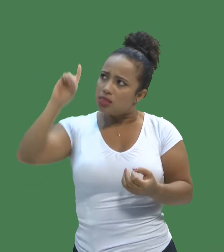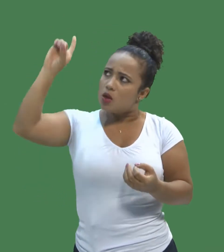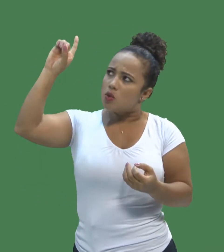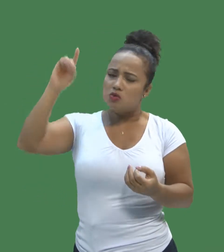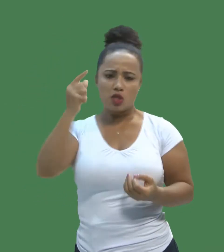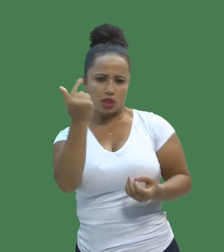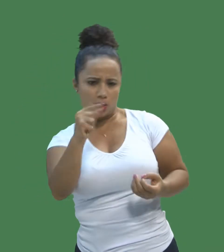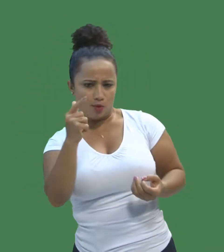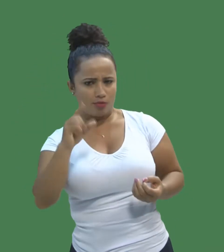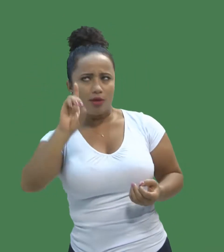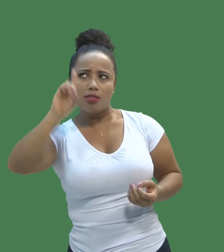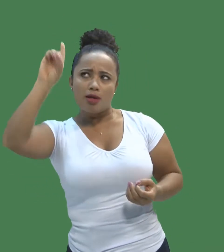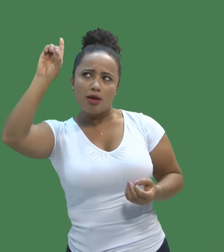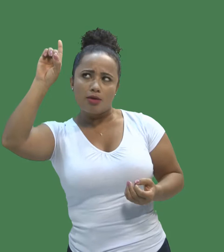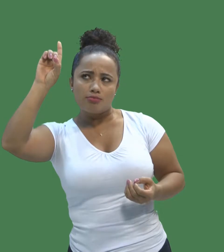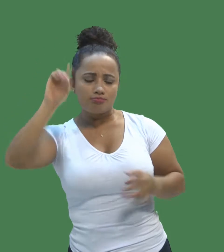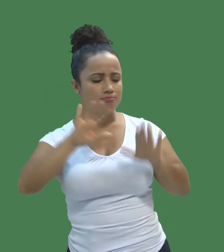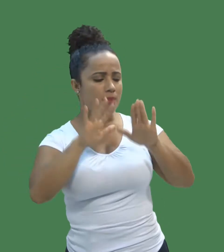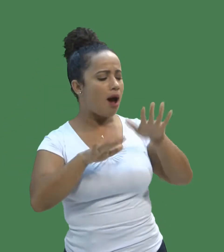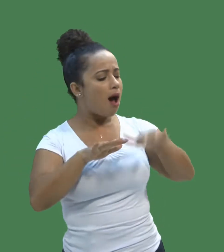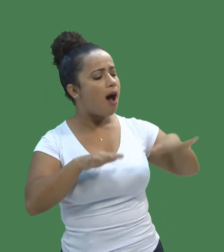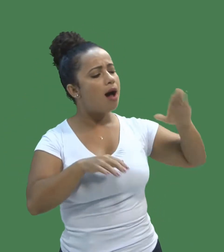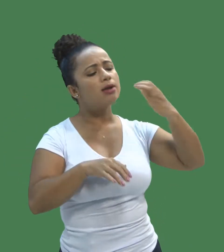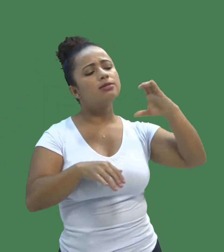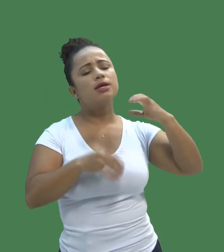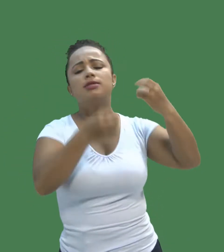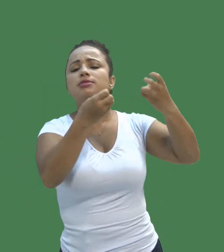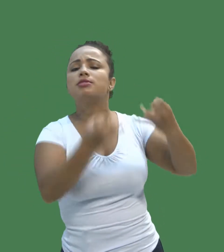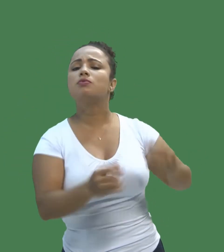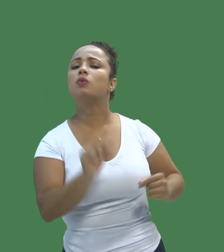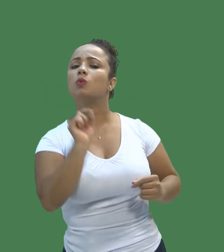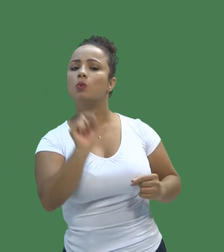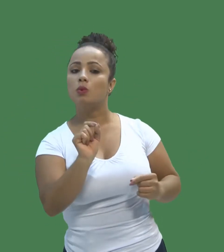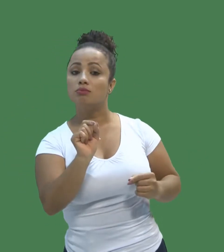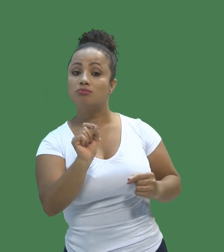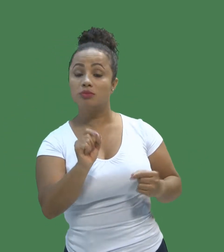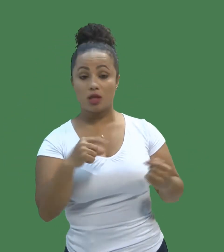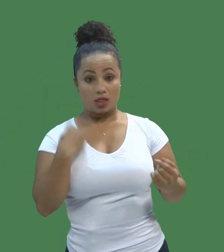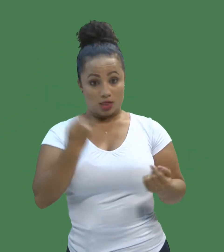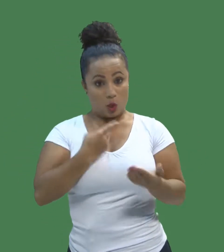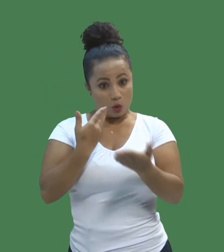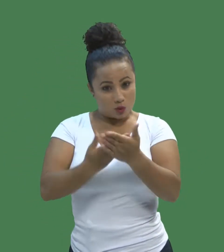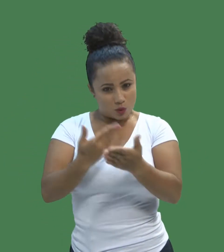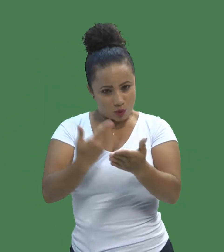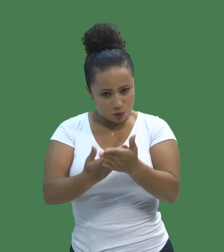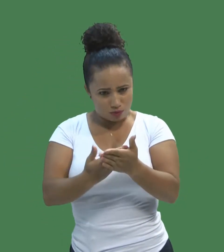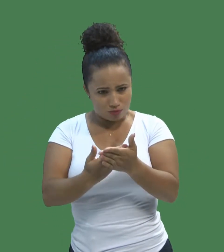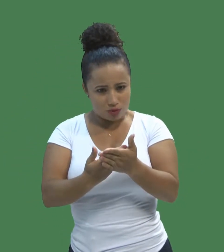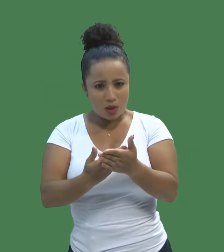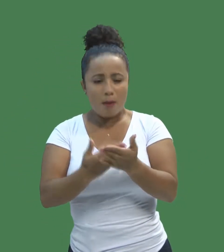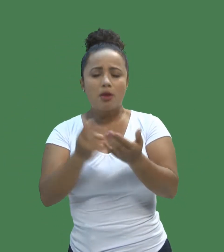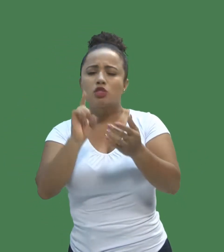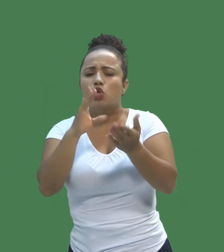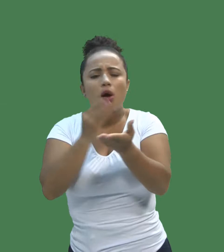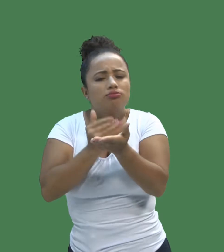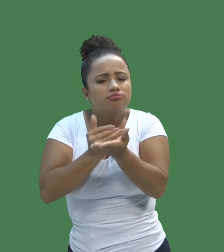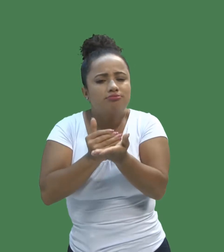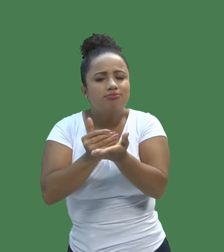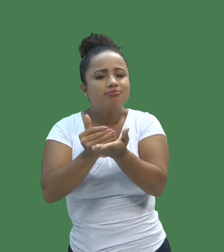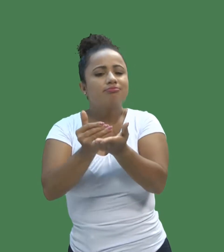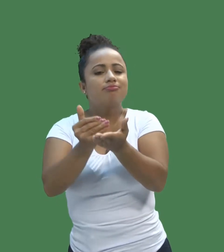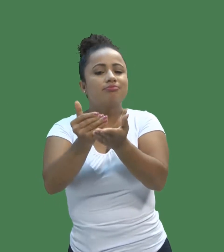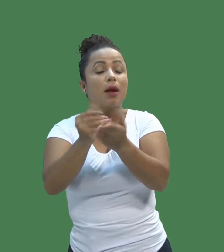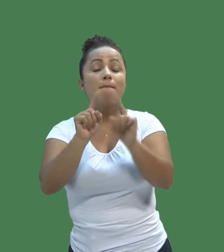Nosso estudo, embora ainda em uma versão inicial, pretende ser uma contribuição para a compreensão da sociologia